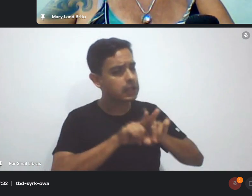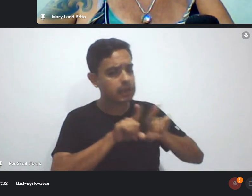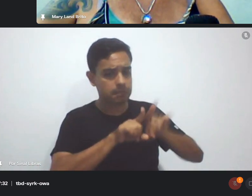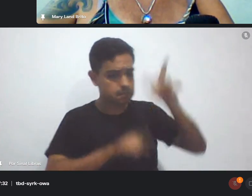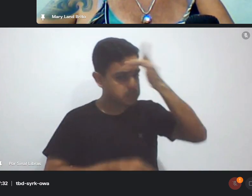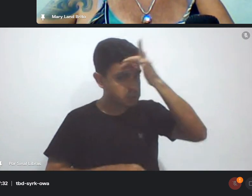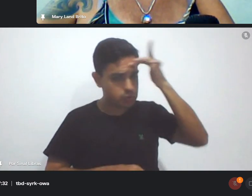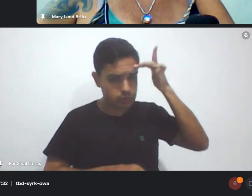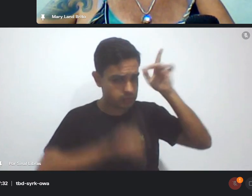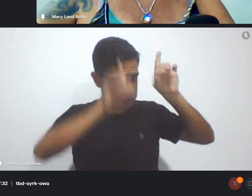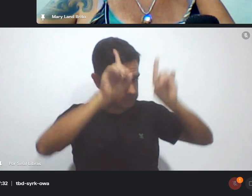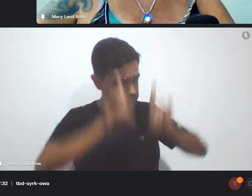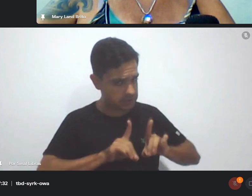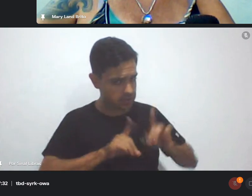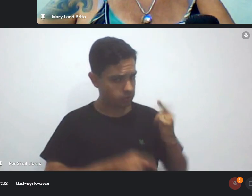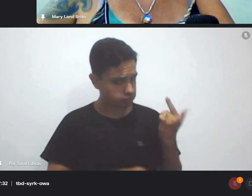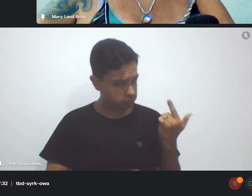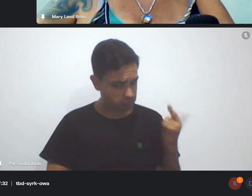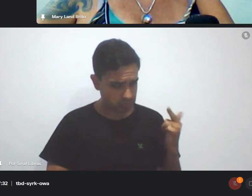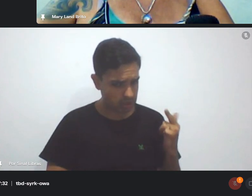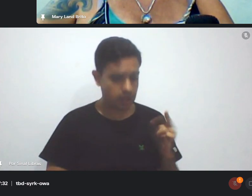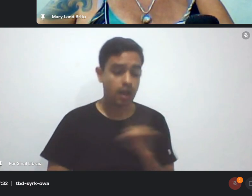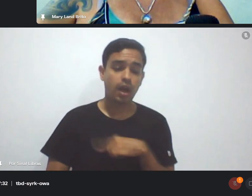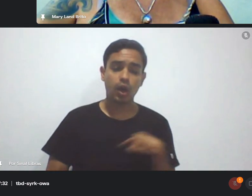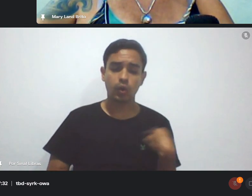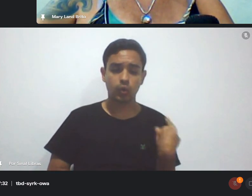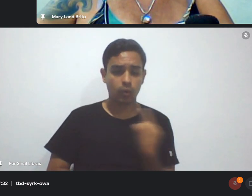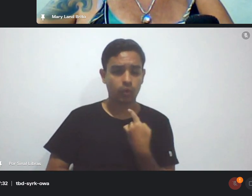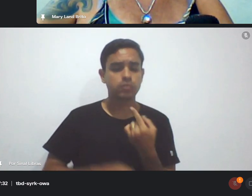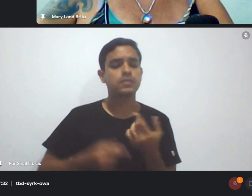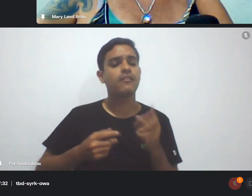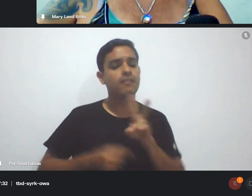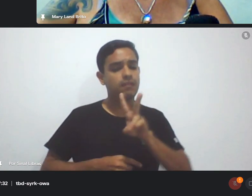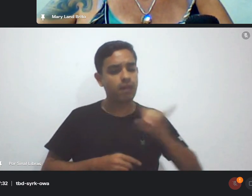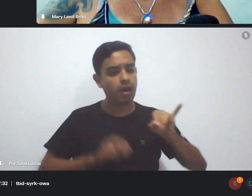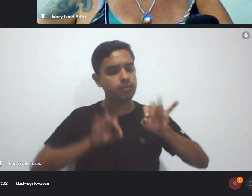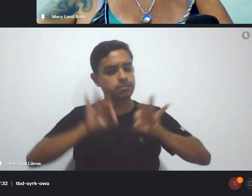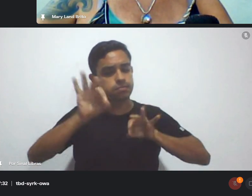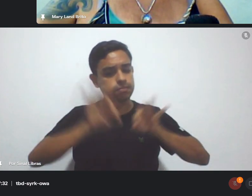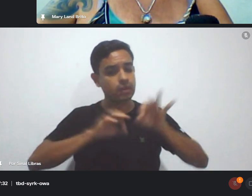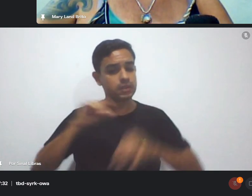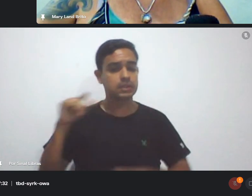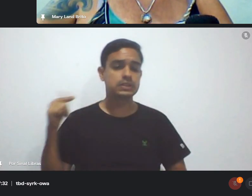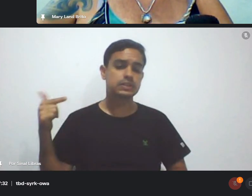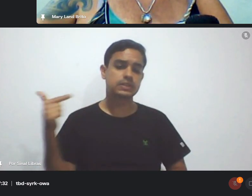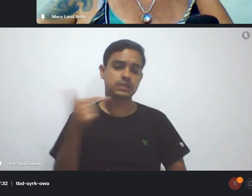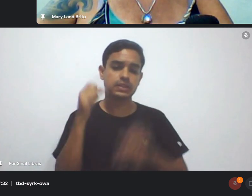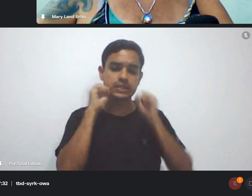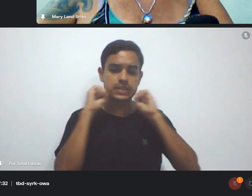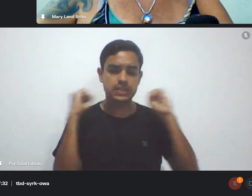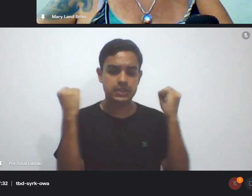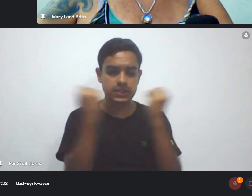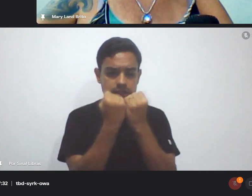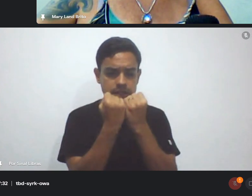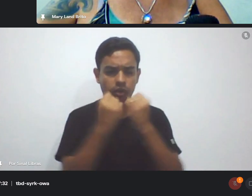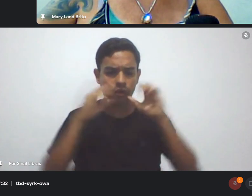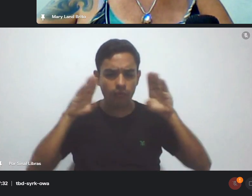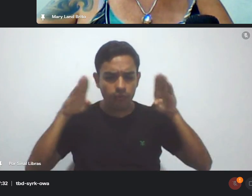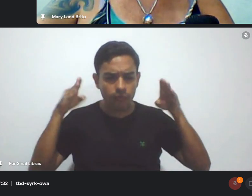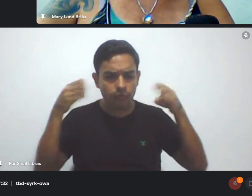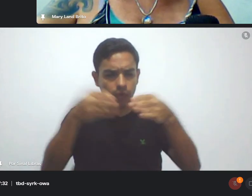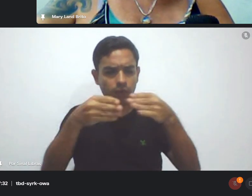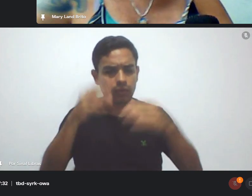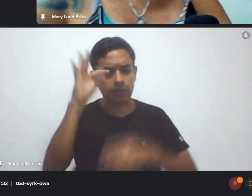realizar o segundo seminário, Semeando Inclusão para Valer, agora voltado para o TDAH. Realizamos o primeiro voltado para o TEA,